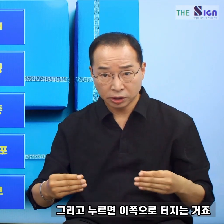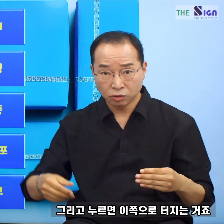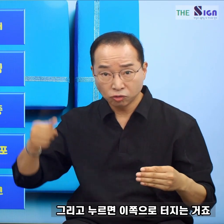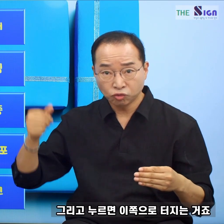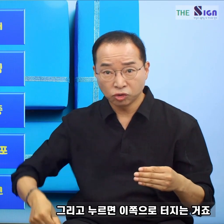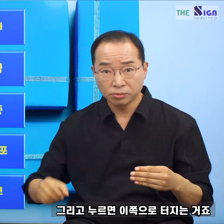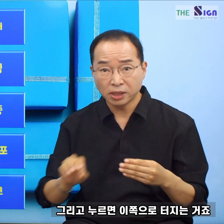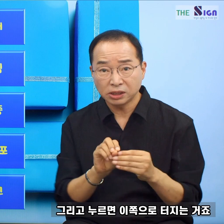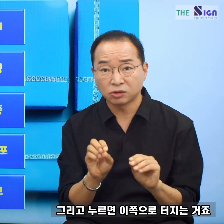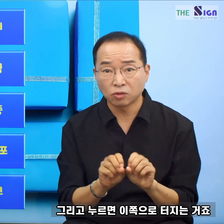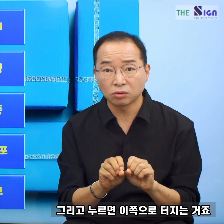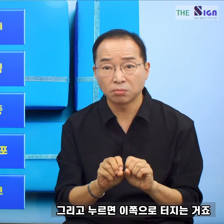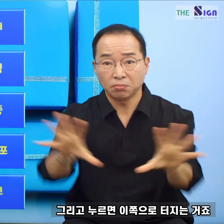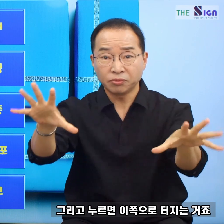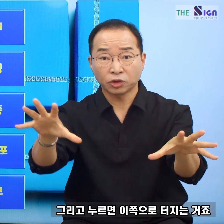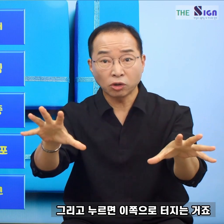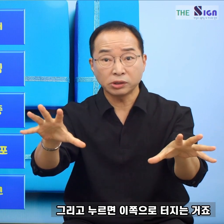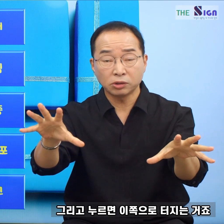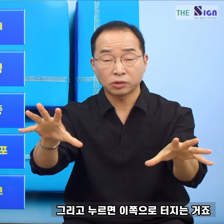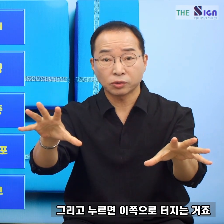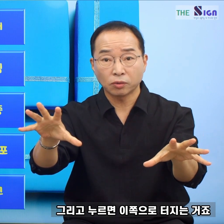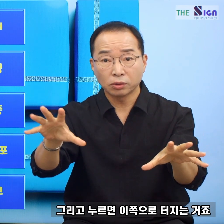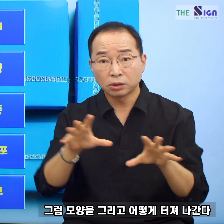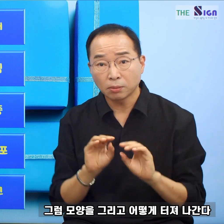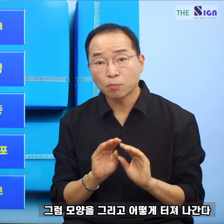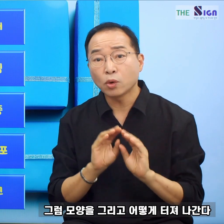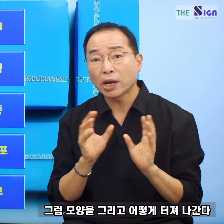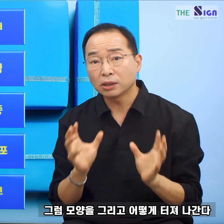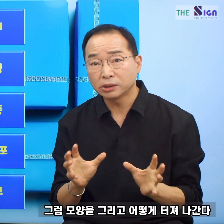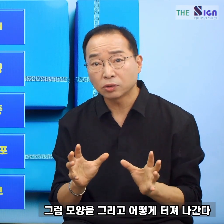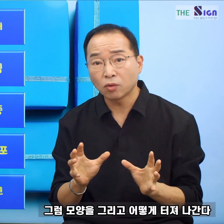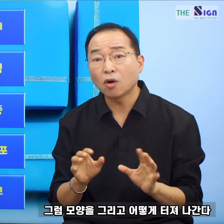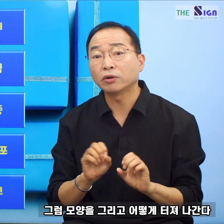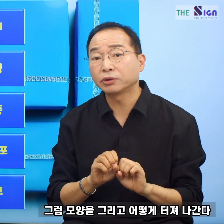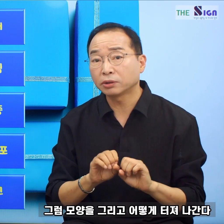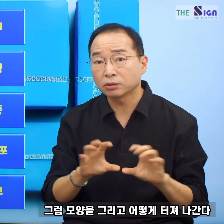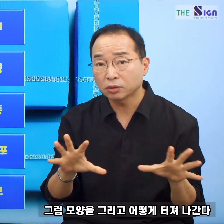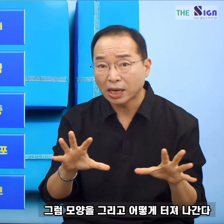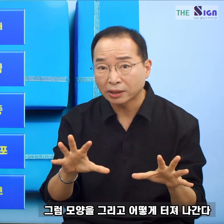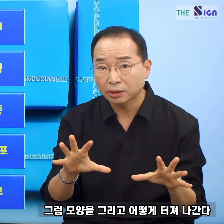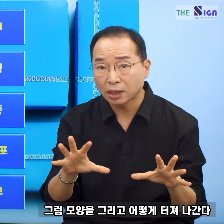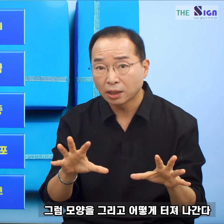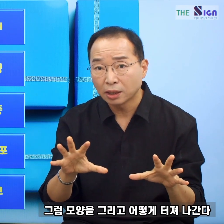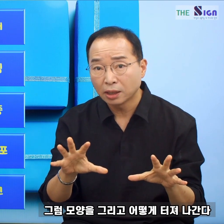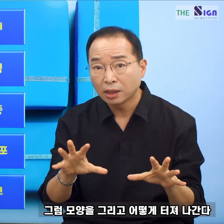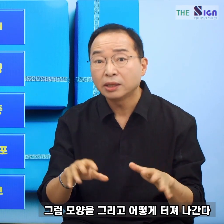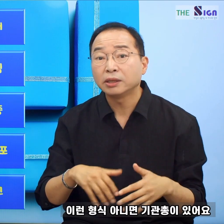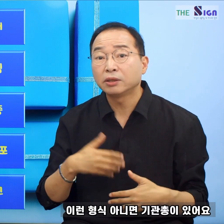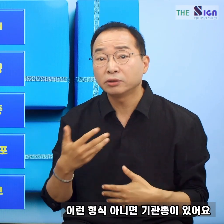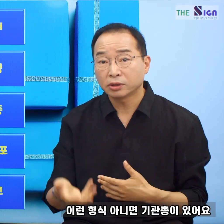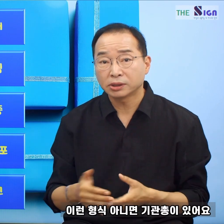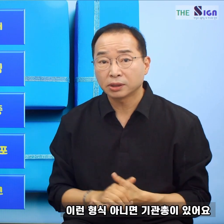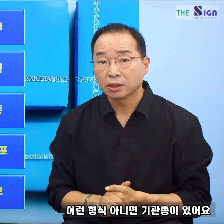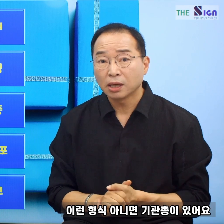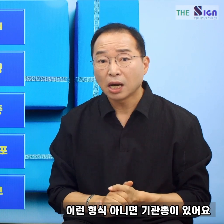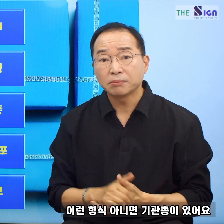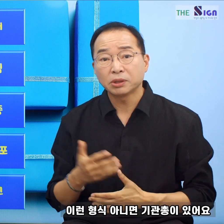그리고 누르면 이쪽으로 터지는 거죠. 그럼 모양을 그리고 어떻게 터져 나간다. 이런 형식. 아니면